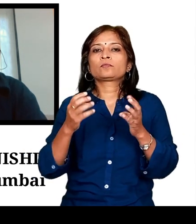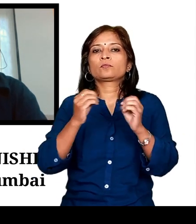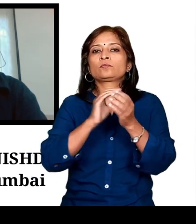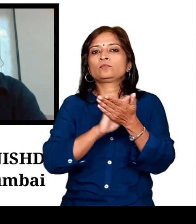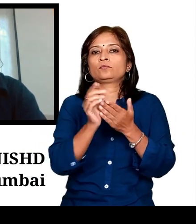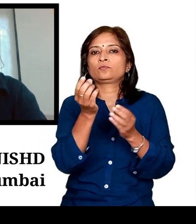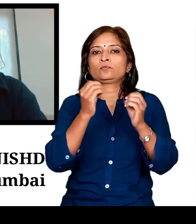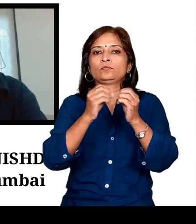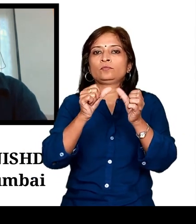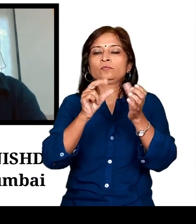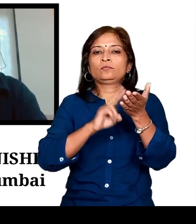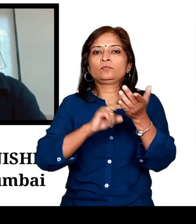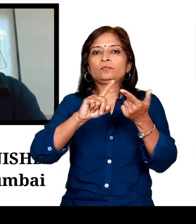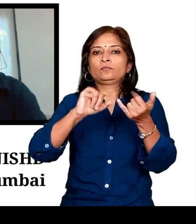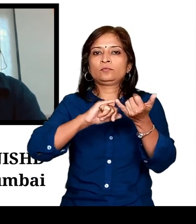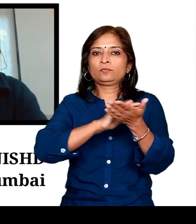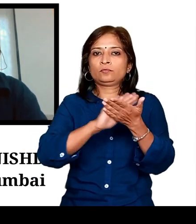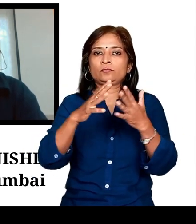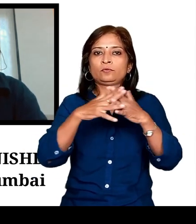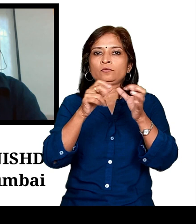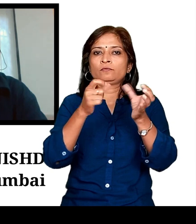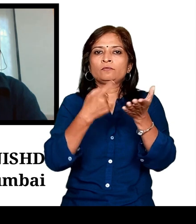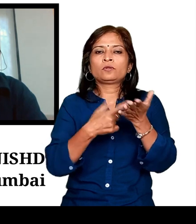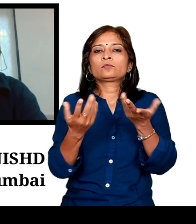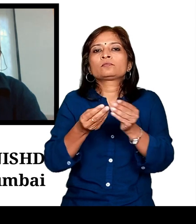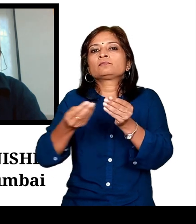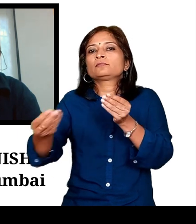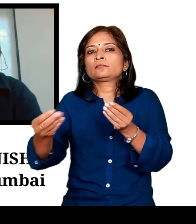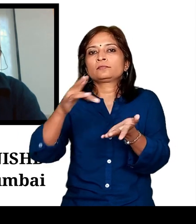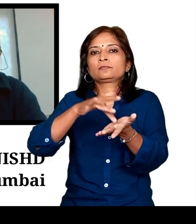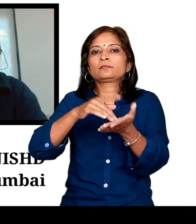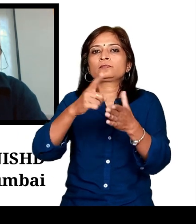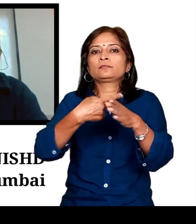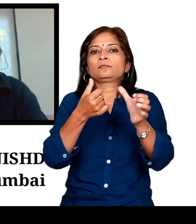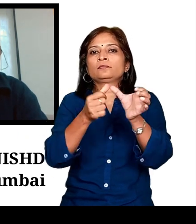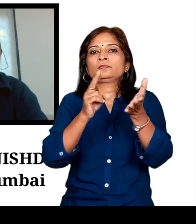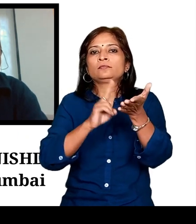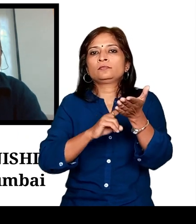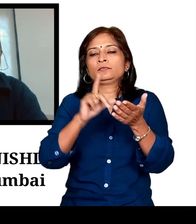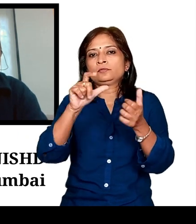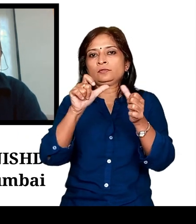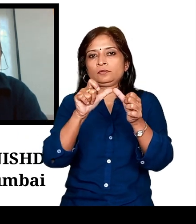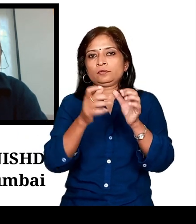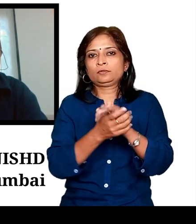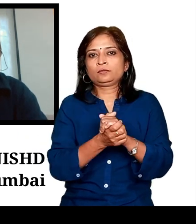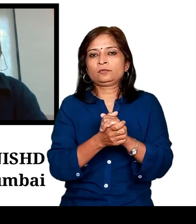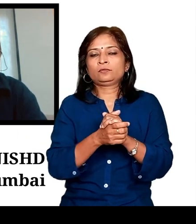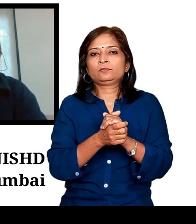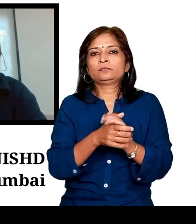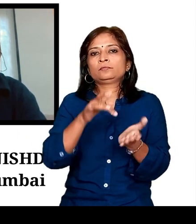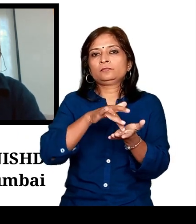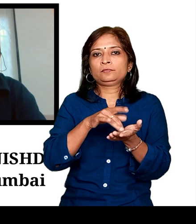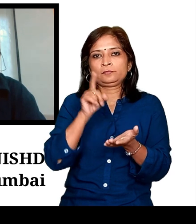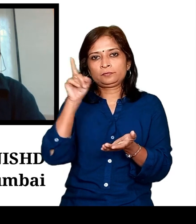इज इन भुवनेश्वर, नॉट एग्जैक्टली भुवनेश्वर, नियर टू द भुवनेश्वर, इट इज इन खुर्दा डिस्ट्रिक्ट ऑफ